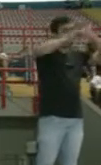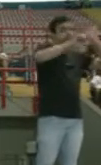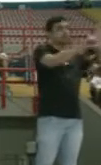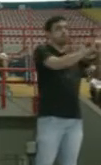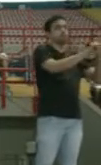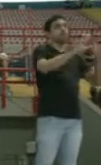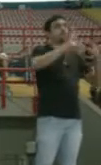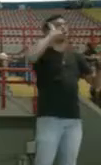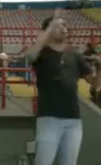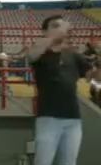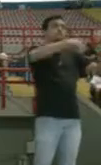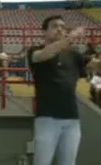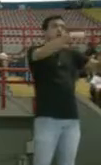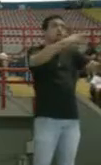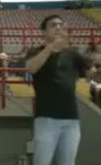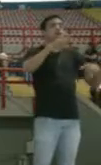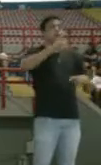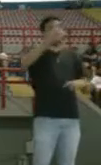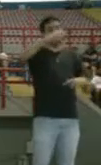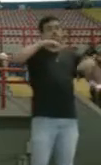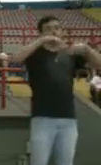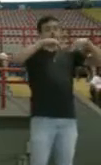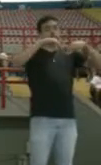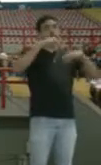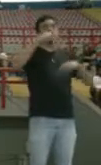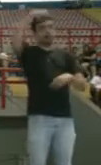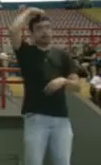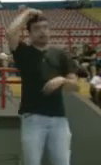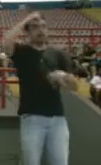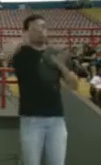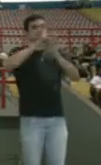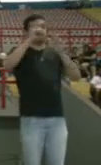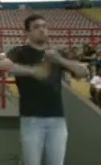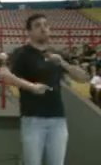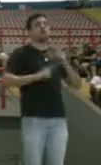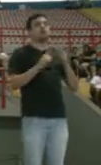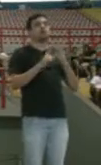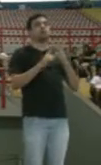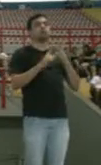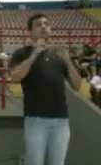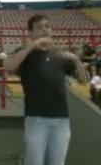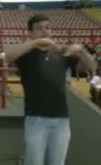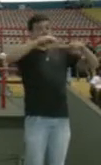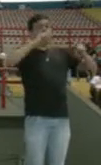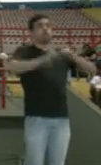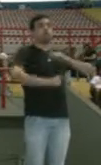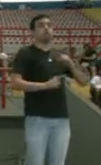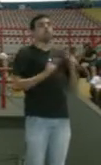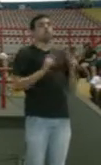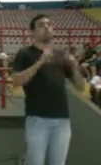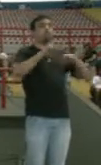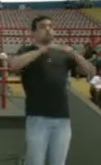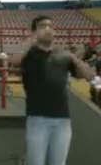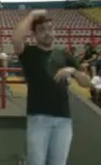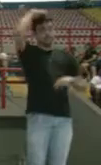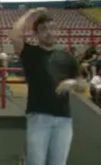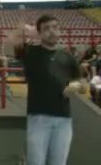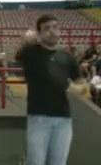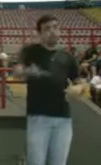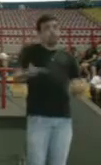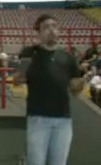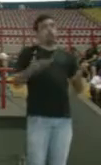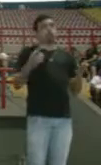Quem toma as decisões políticas é o primeiro-ministro. O rei veta a lei, o rei veta o primeiro-ministro. Agora, cabe ao rei até